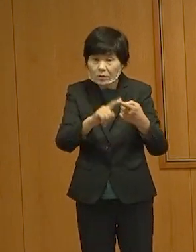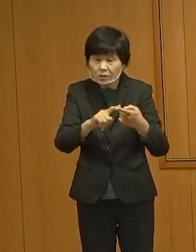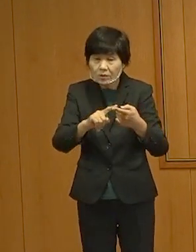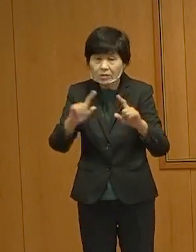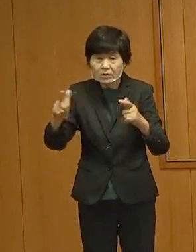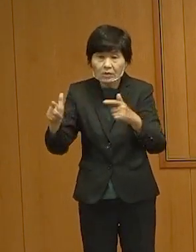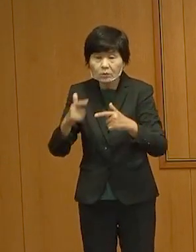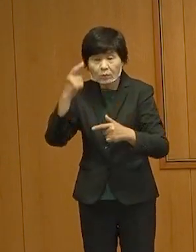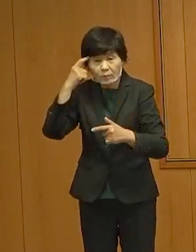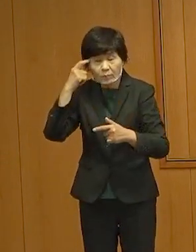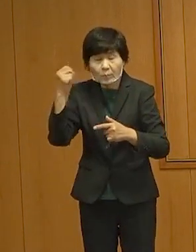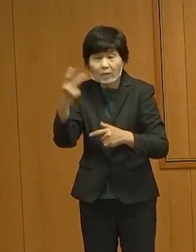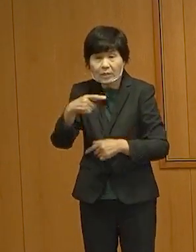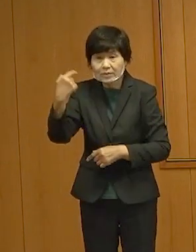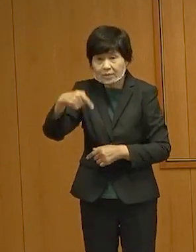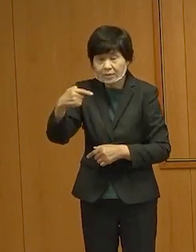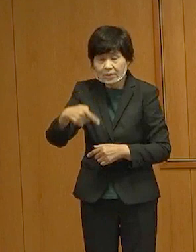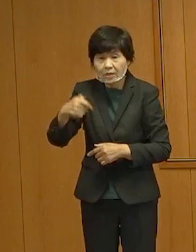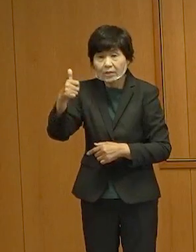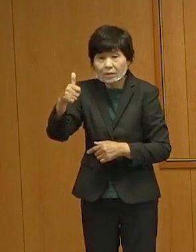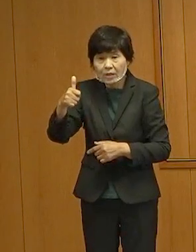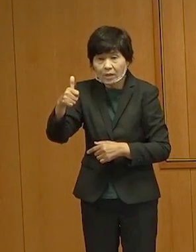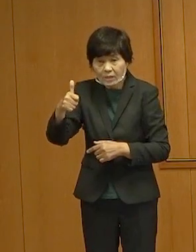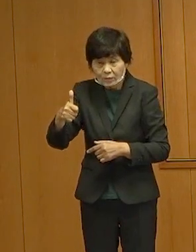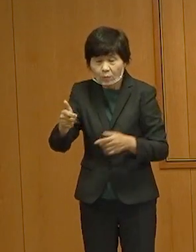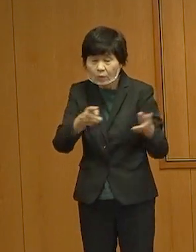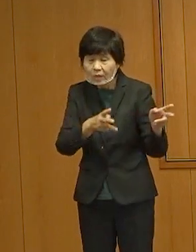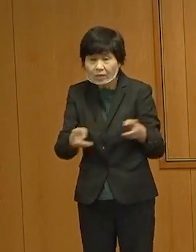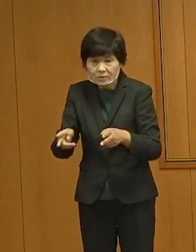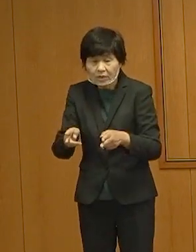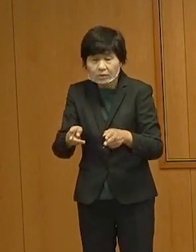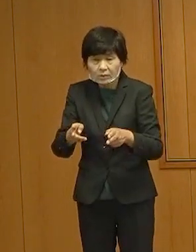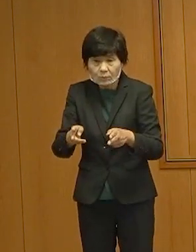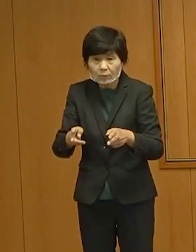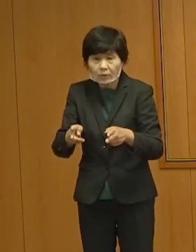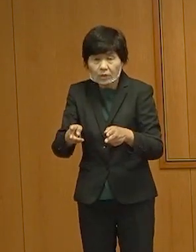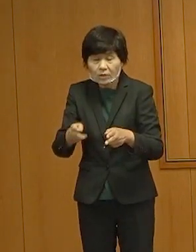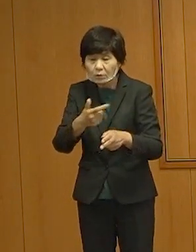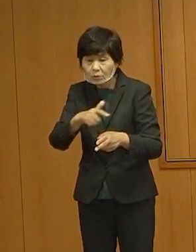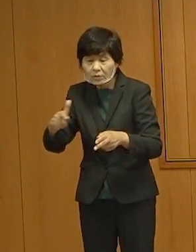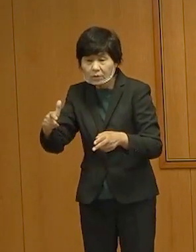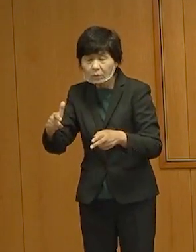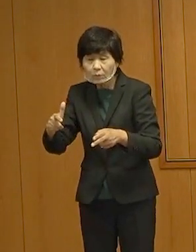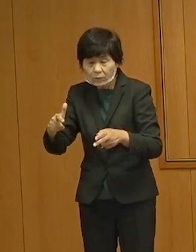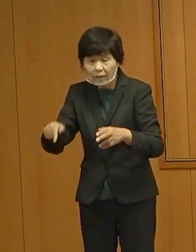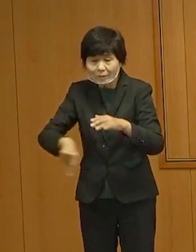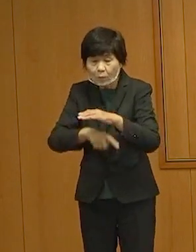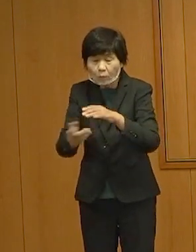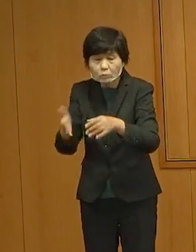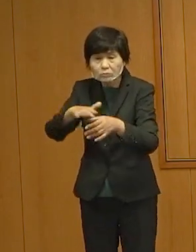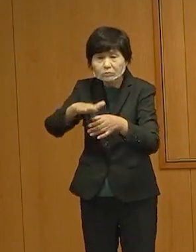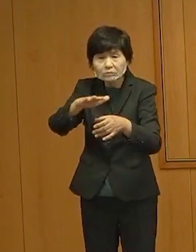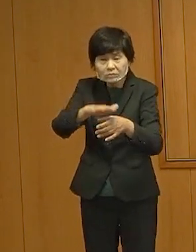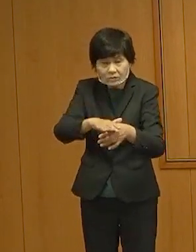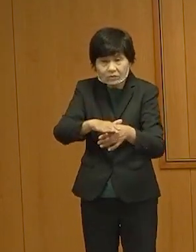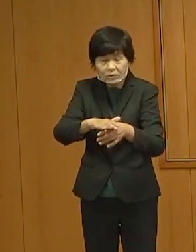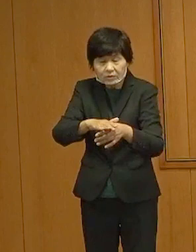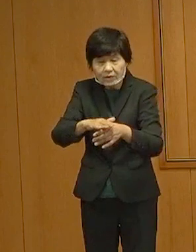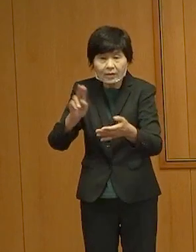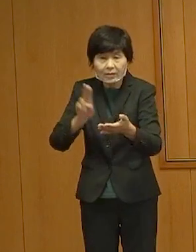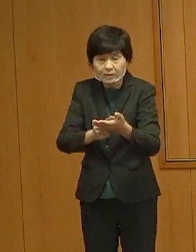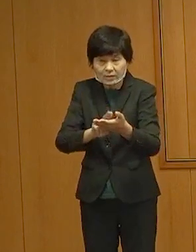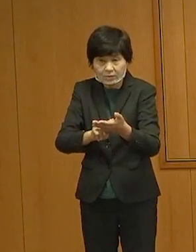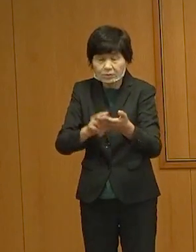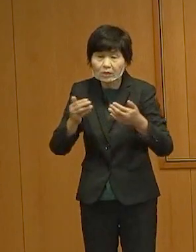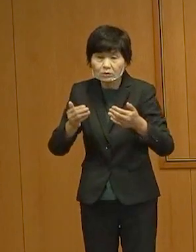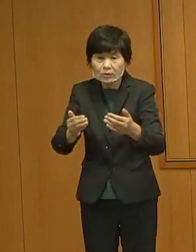まあ、先生の体制とかそういう部分な基本的なものも決定していかざるを得ないということで、全体の把握を